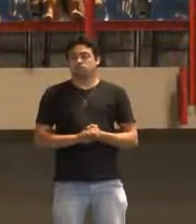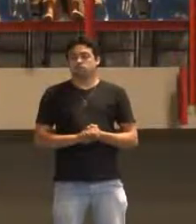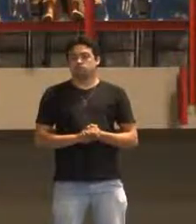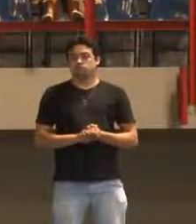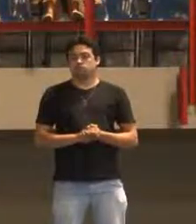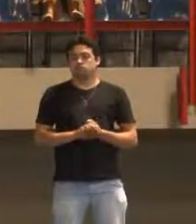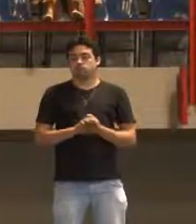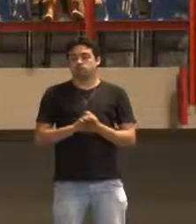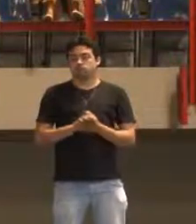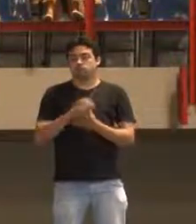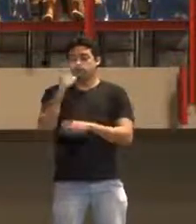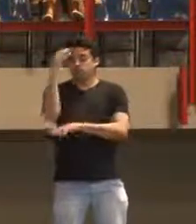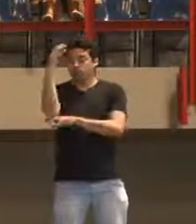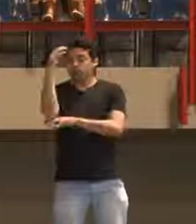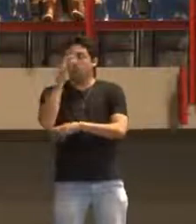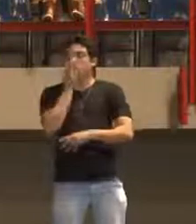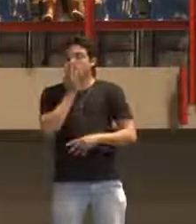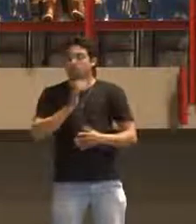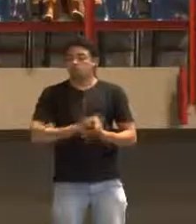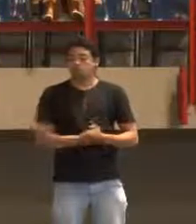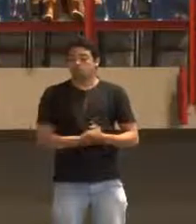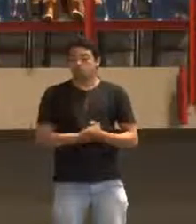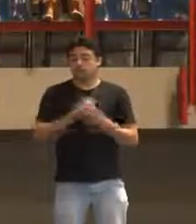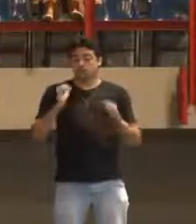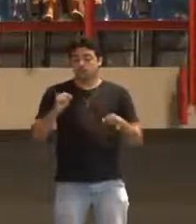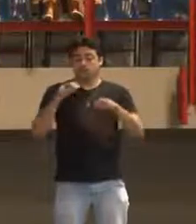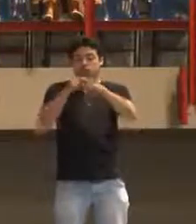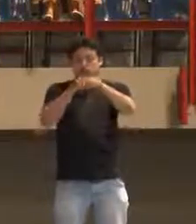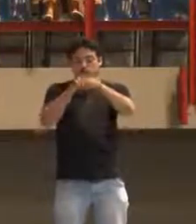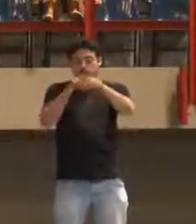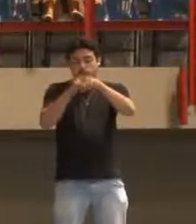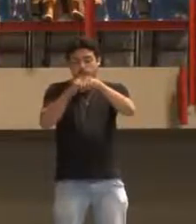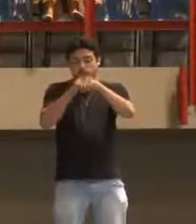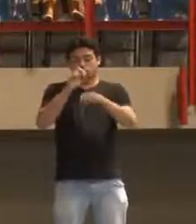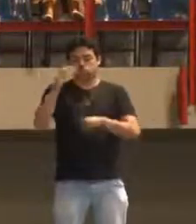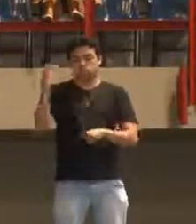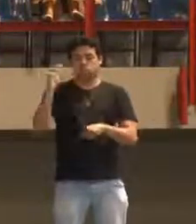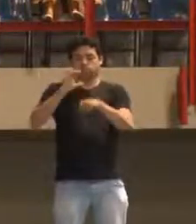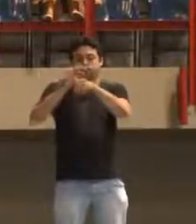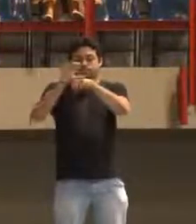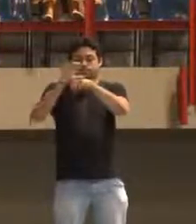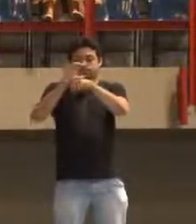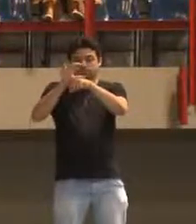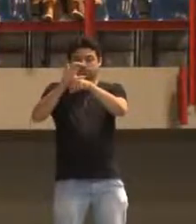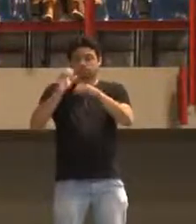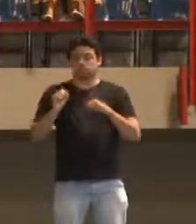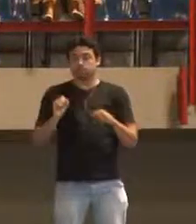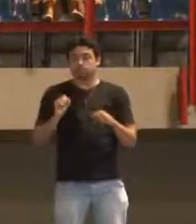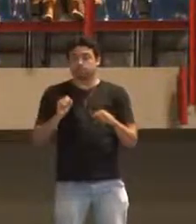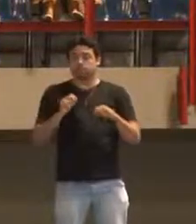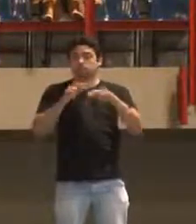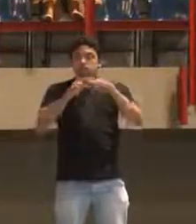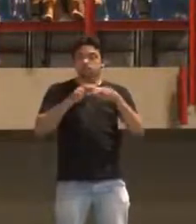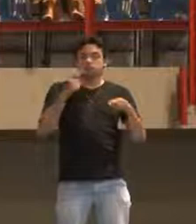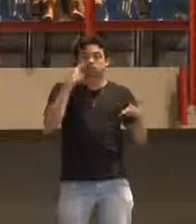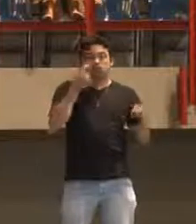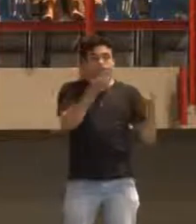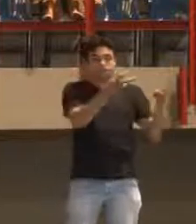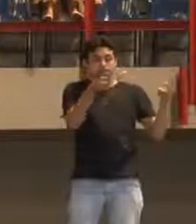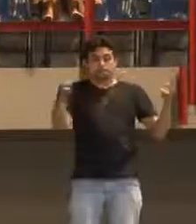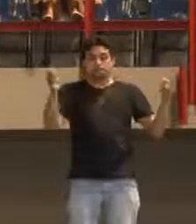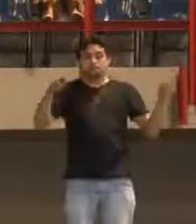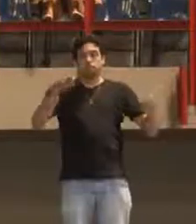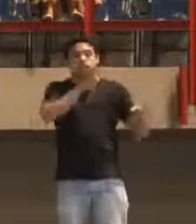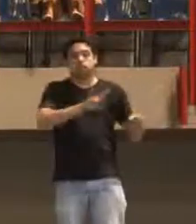E a palmeira pode ser de que cor? A palmeira pode ser verde ou cinza. Então, isso aqui é o que a gente